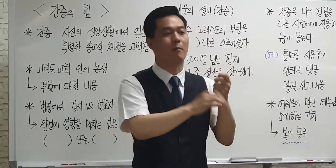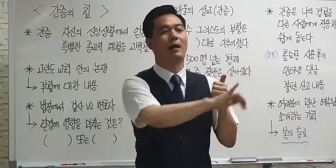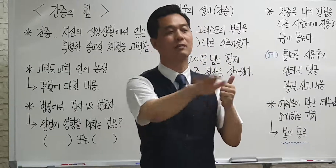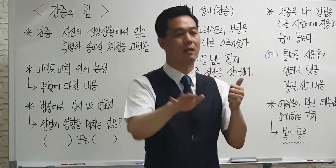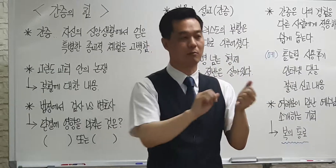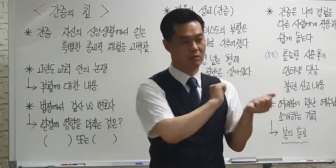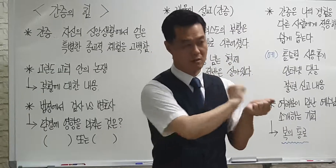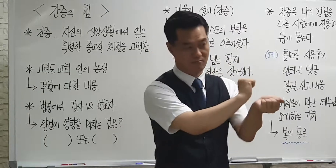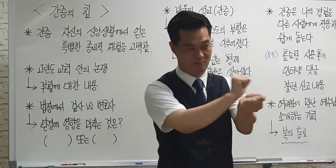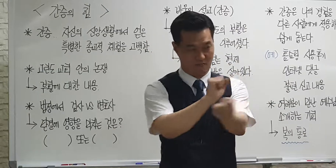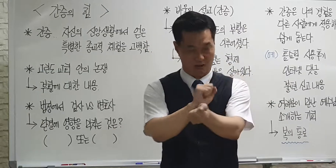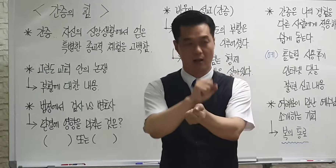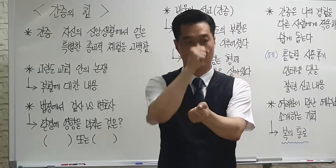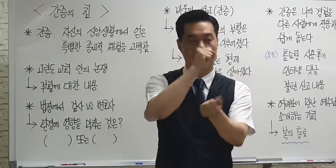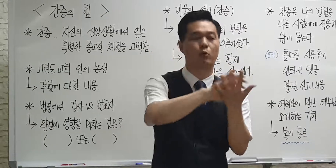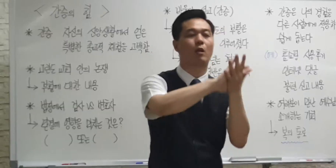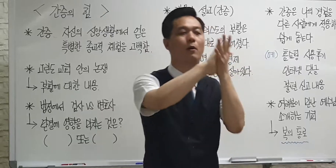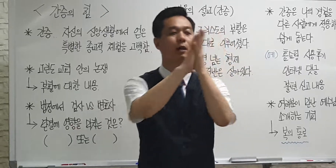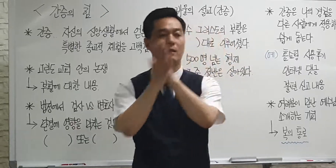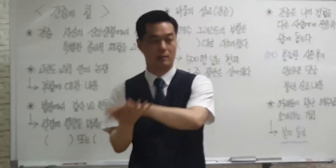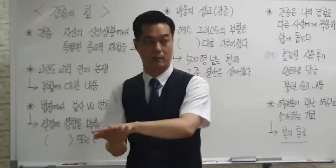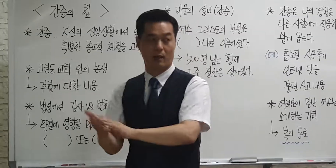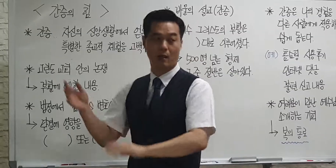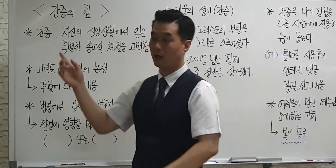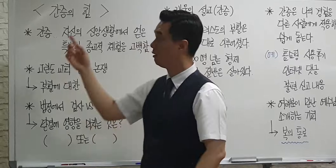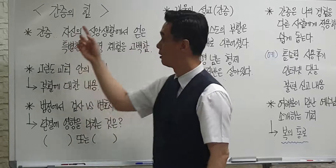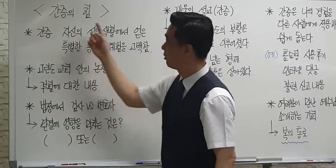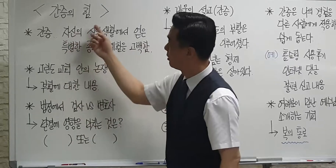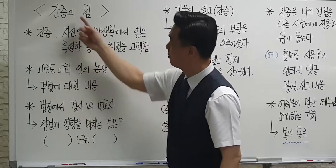많은 사람들이 다 좋게 변화됐을 때 그래서 힘은